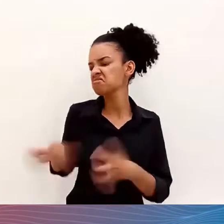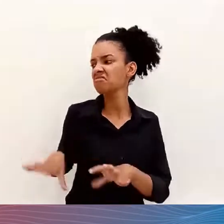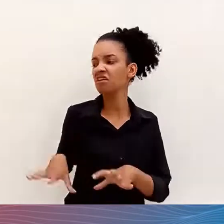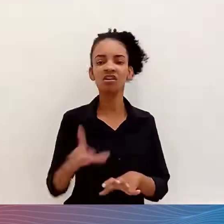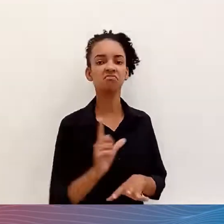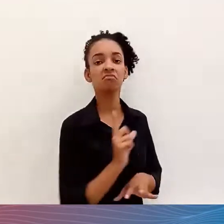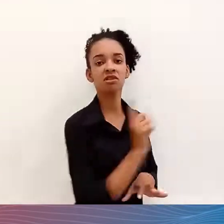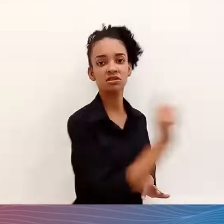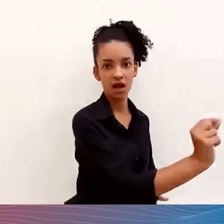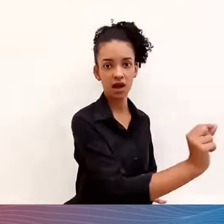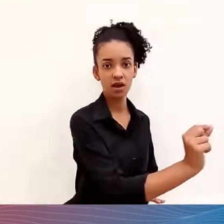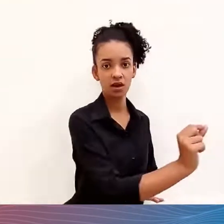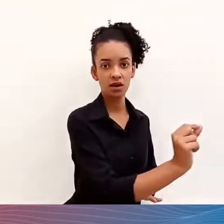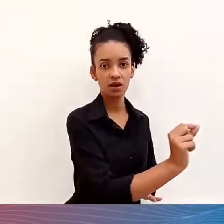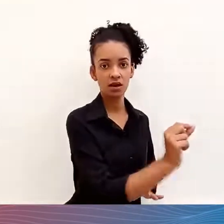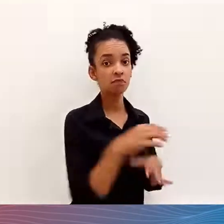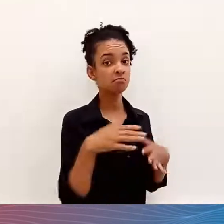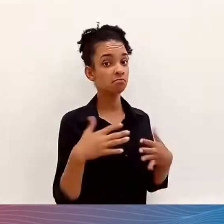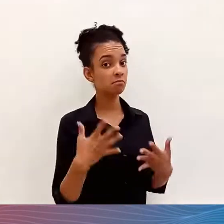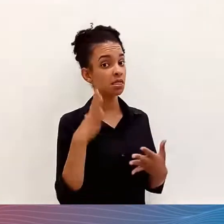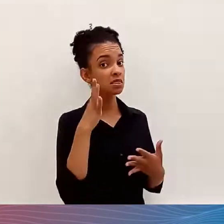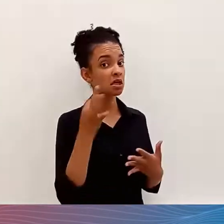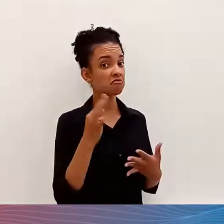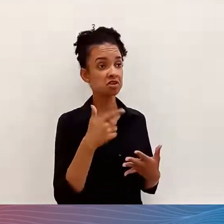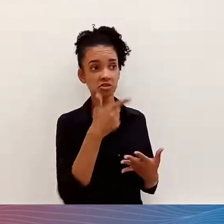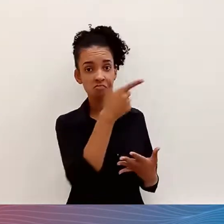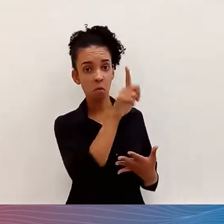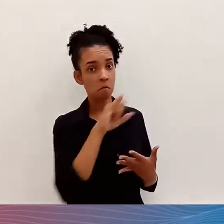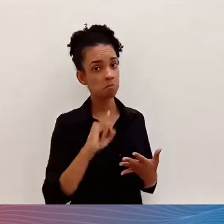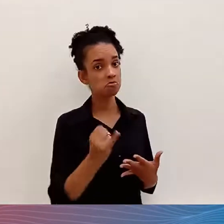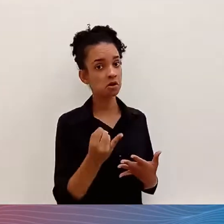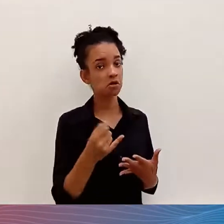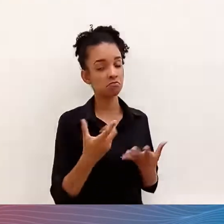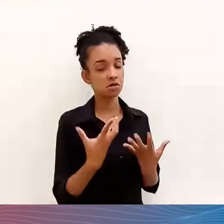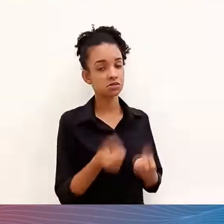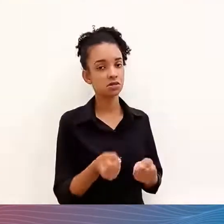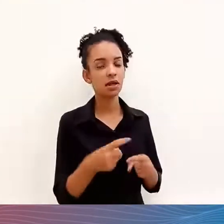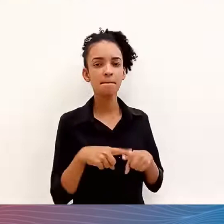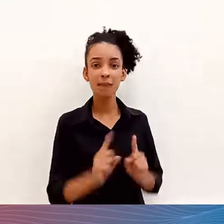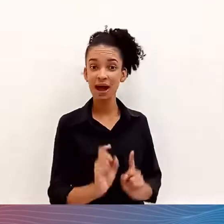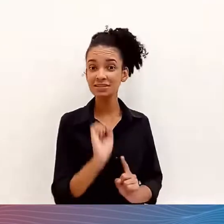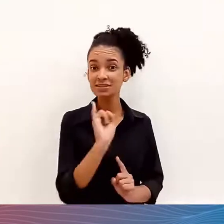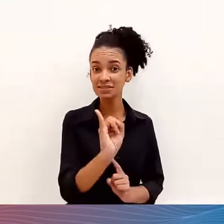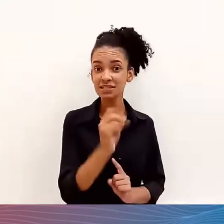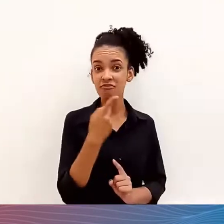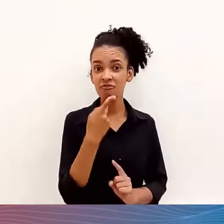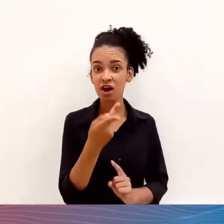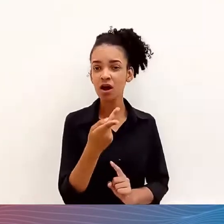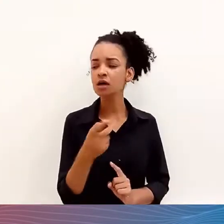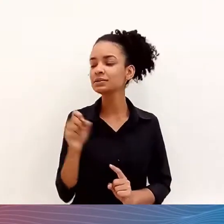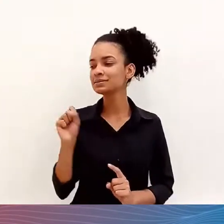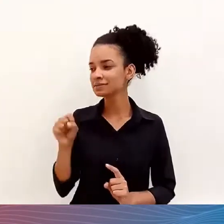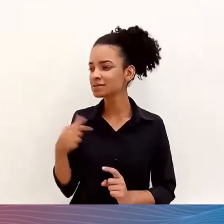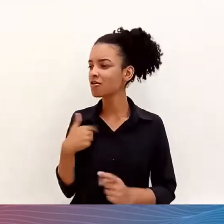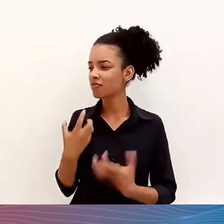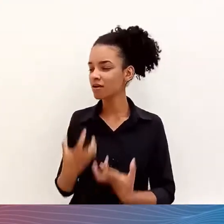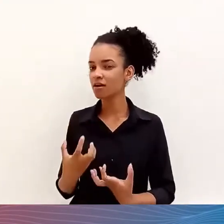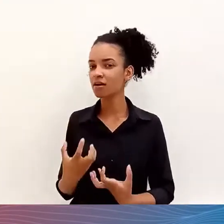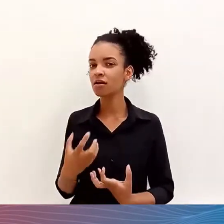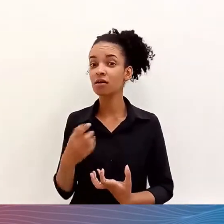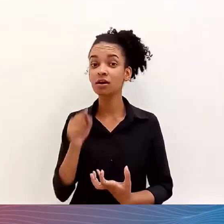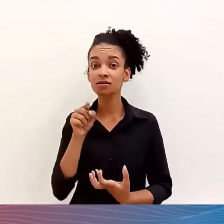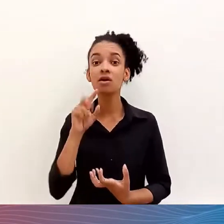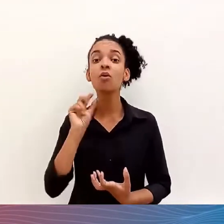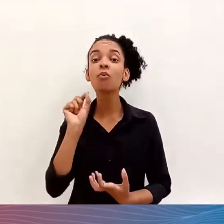aceite. Mas se ele fala, sim, eu quero, irmãos, foi a misericórdia de Deus sobre